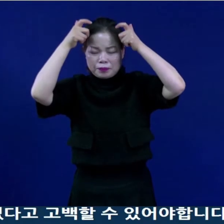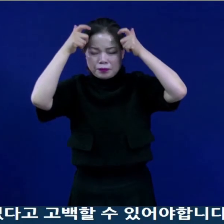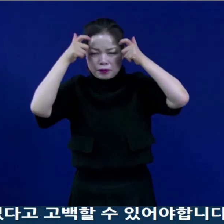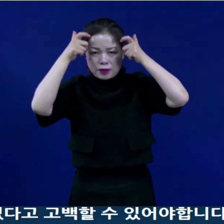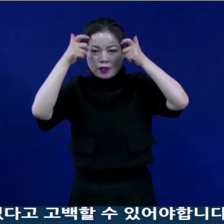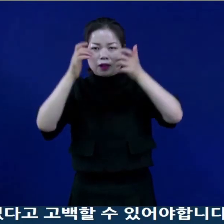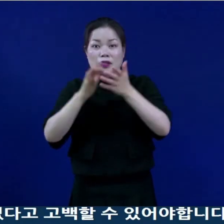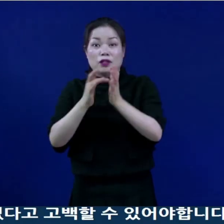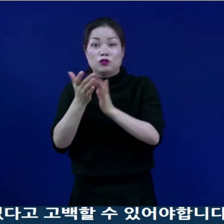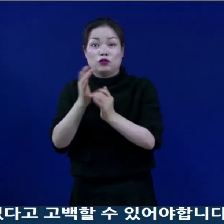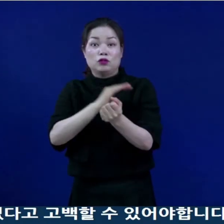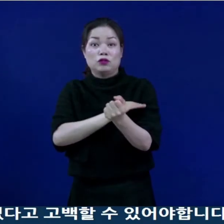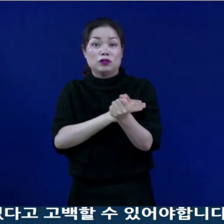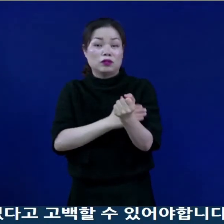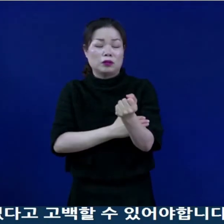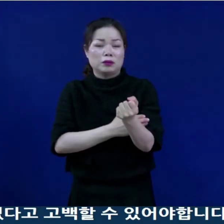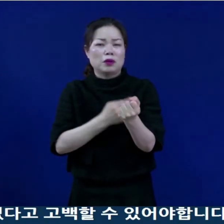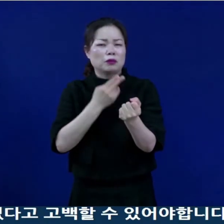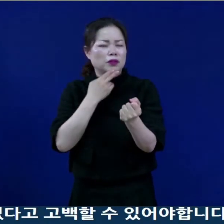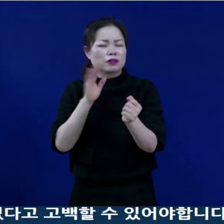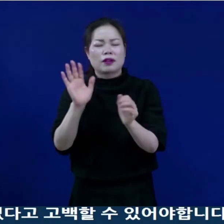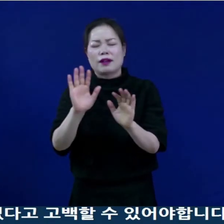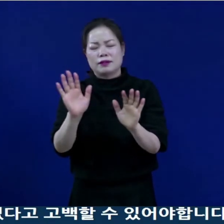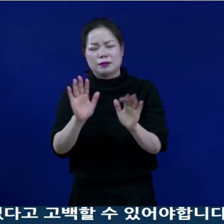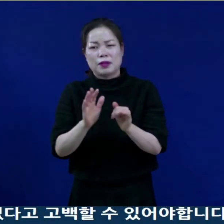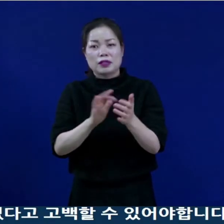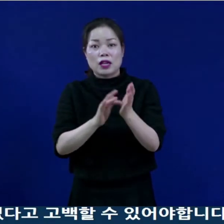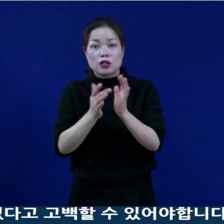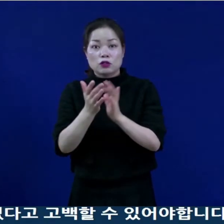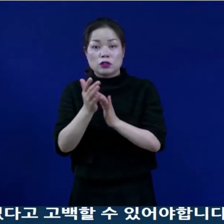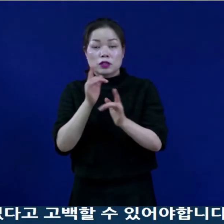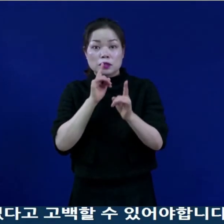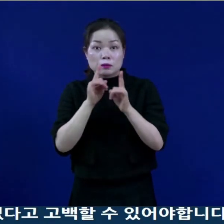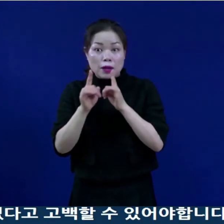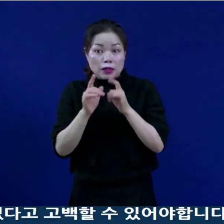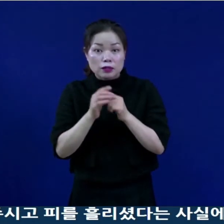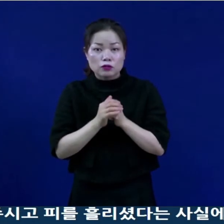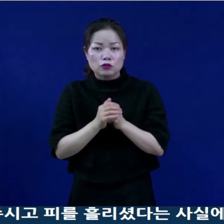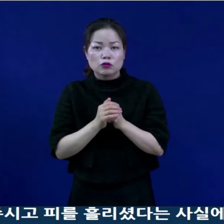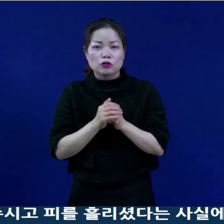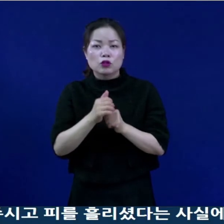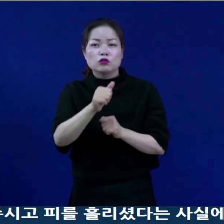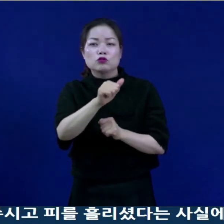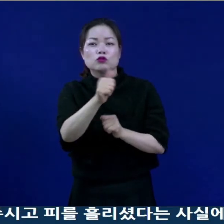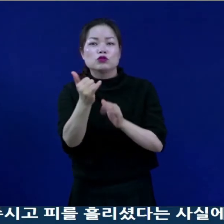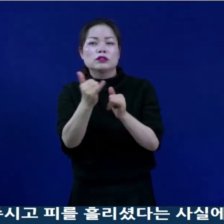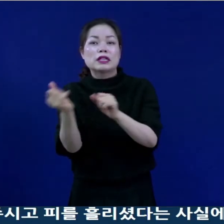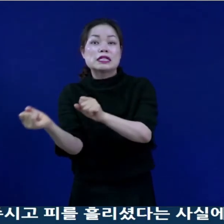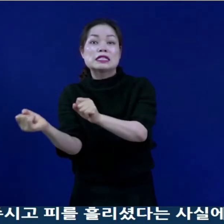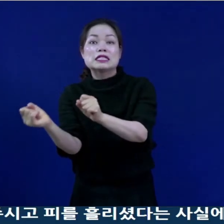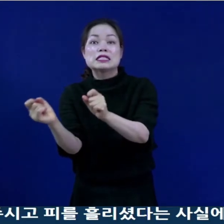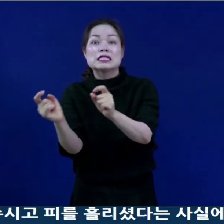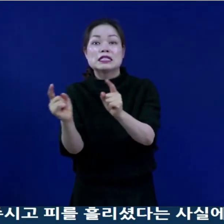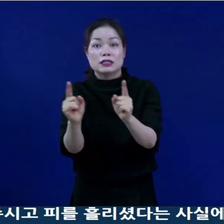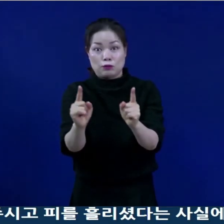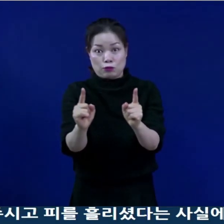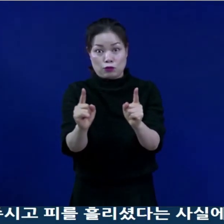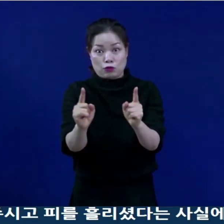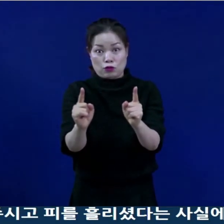예수님이 능력이 없어서가 결코 아닙니다. 예수님은 그 말 한마디로 죽은 자를 일으키시는